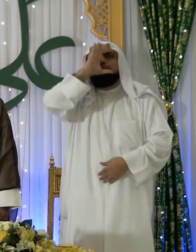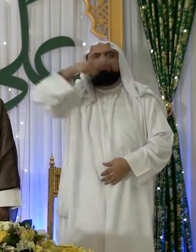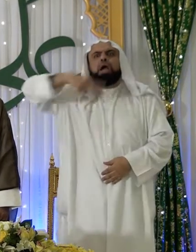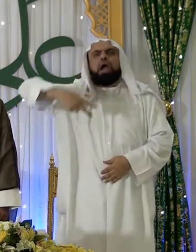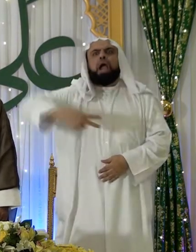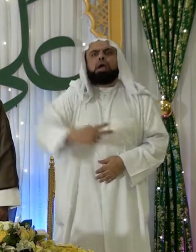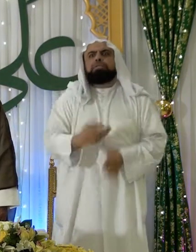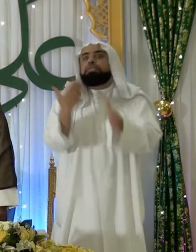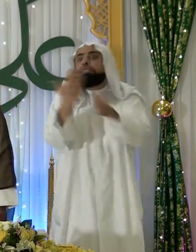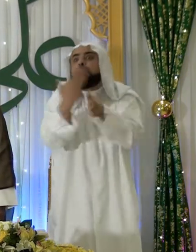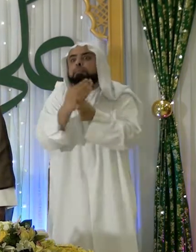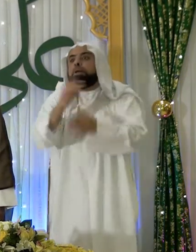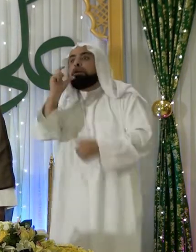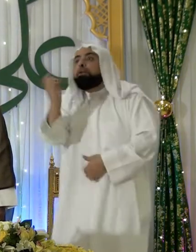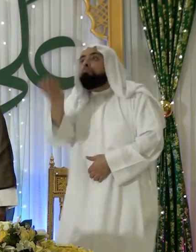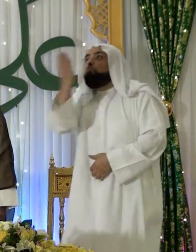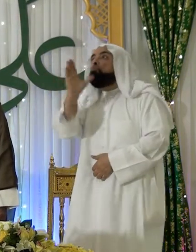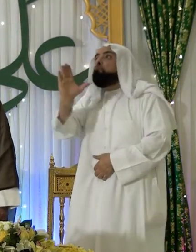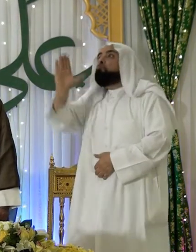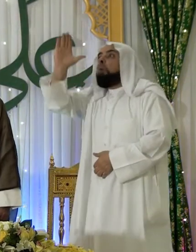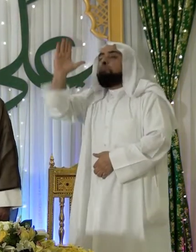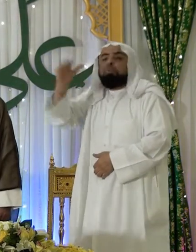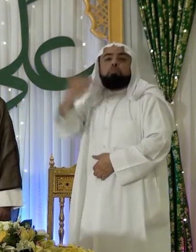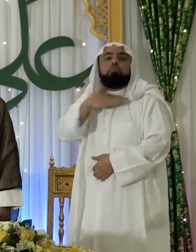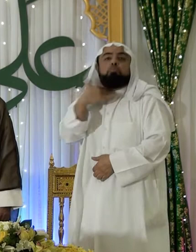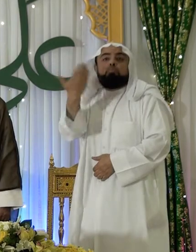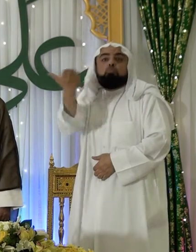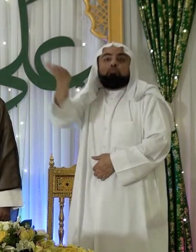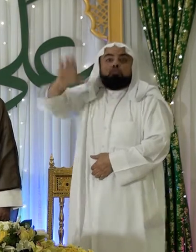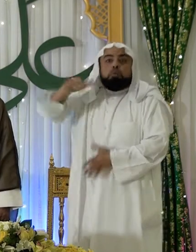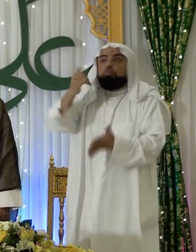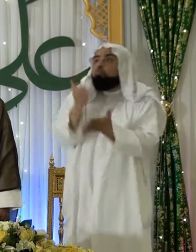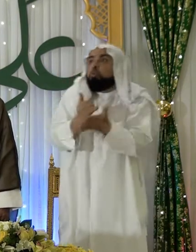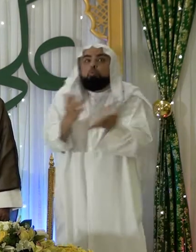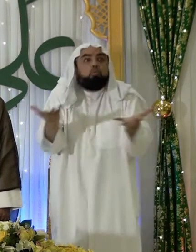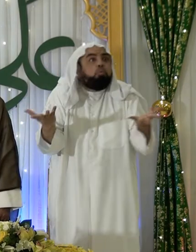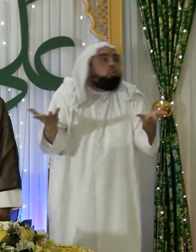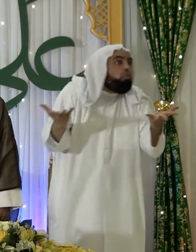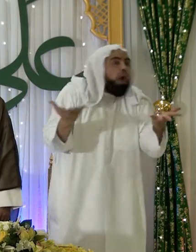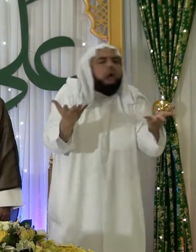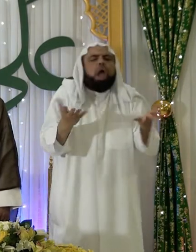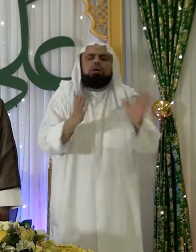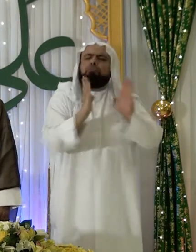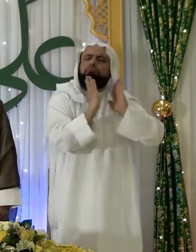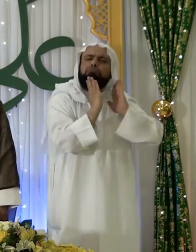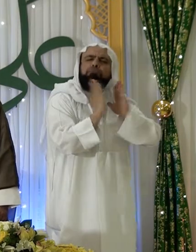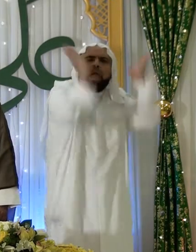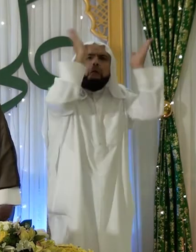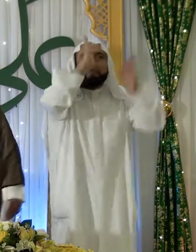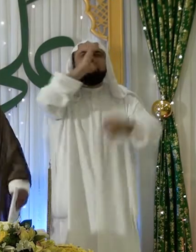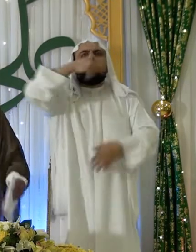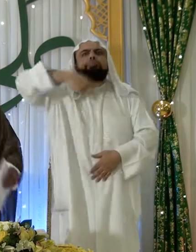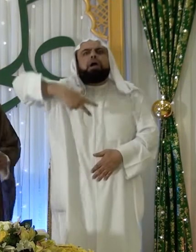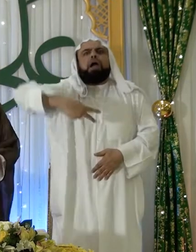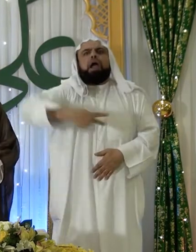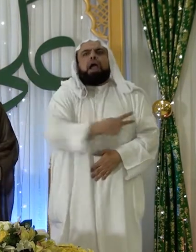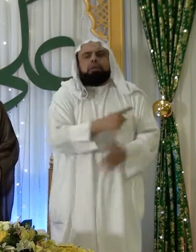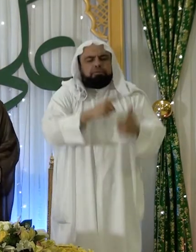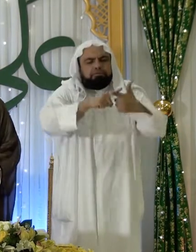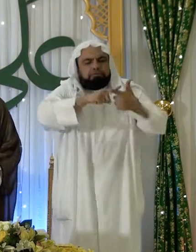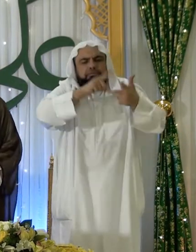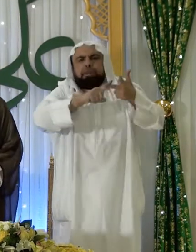للأمة عند اختلافها. حينما تختلف الأمة ترجع إلى